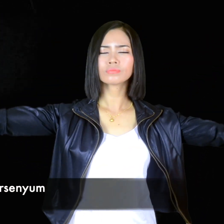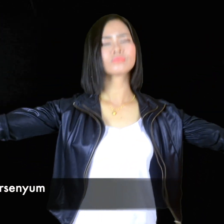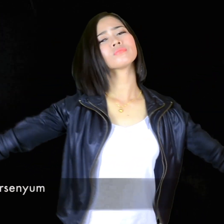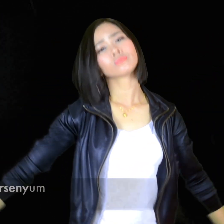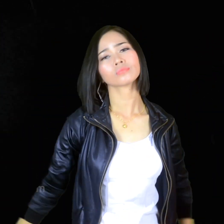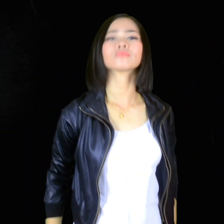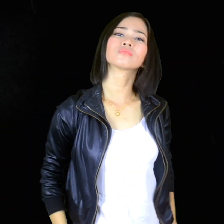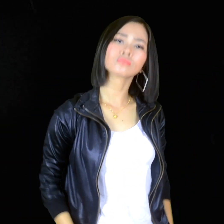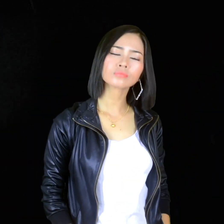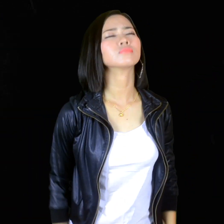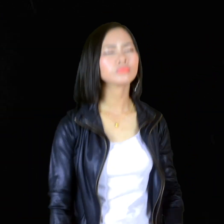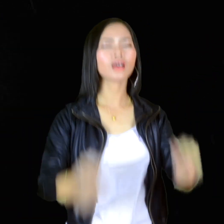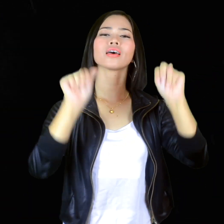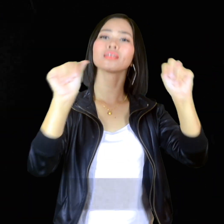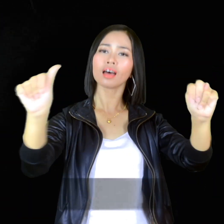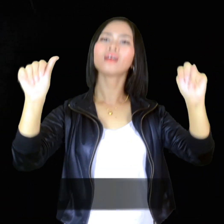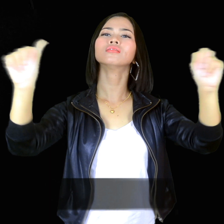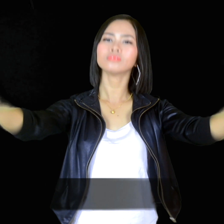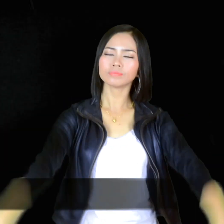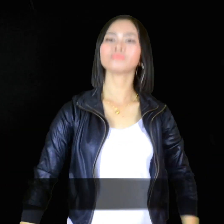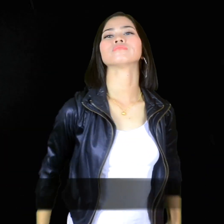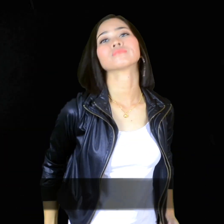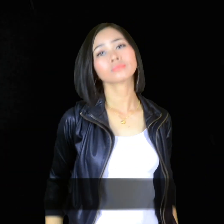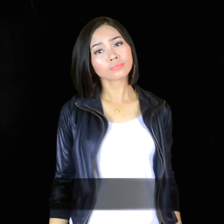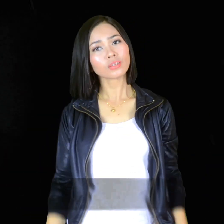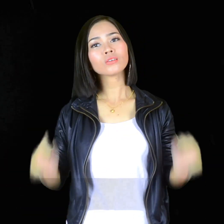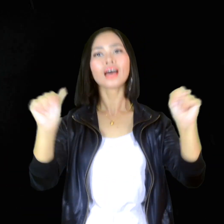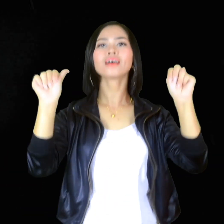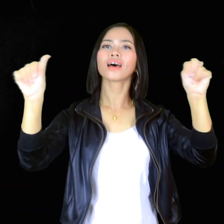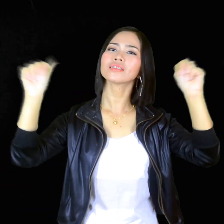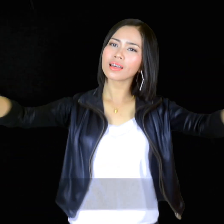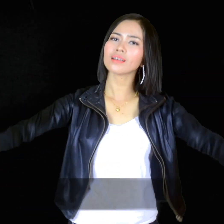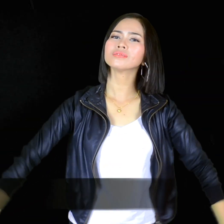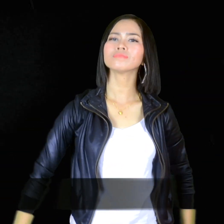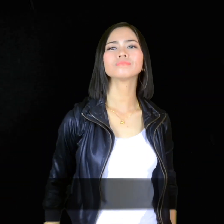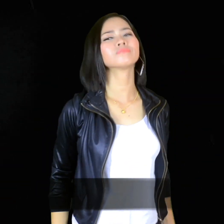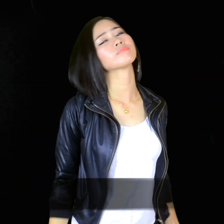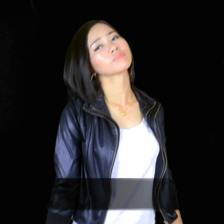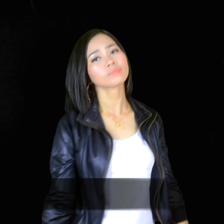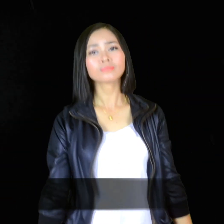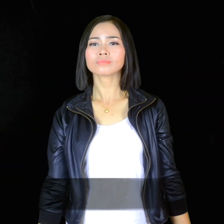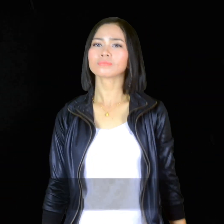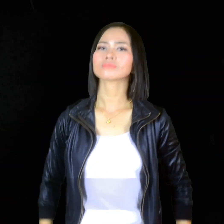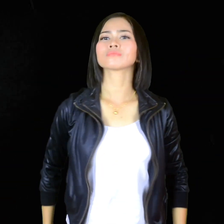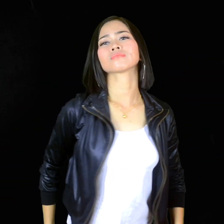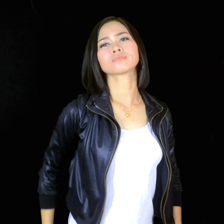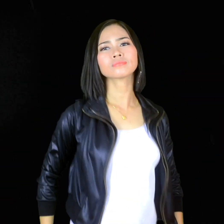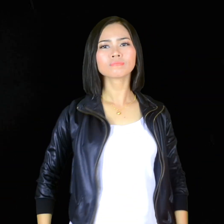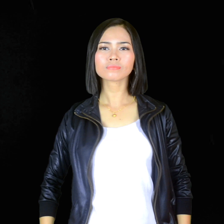Terima telah menonton!